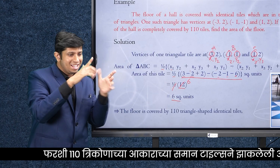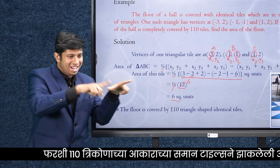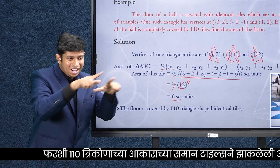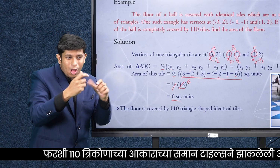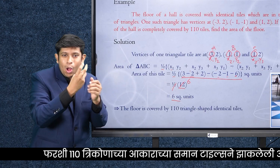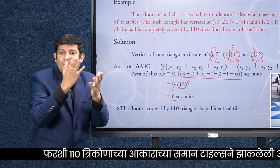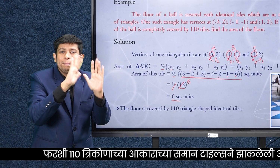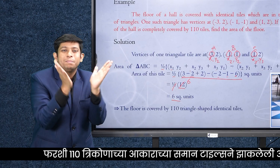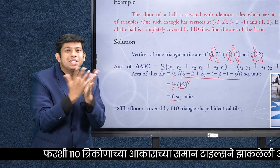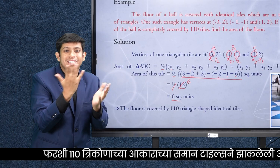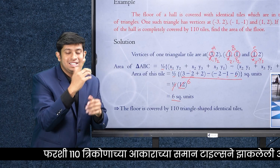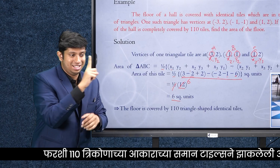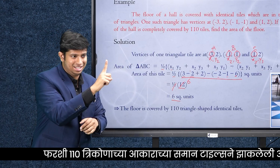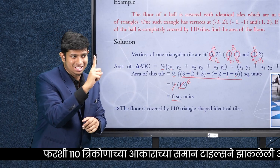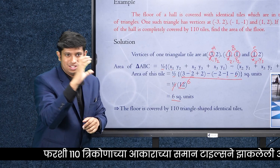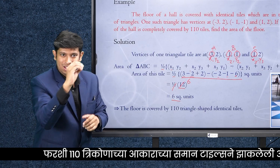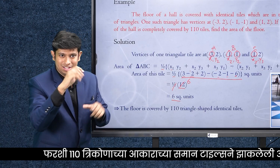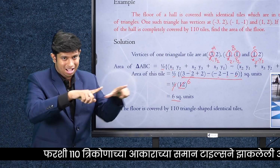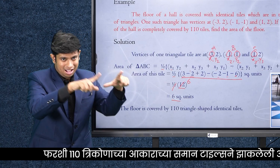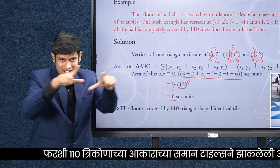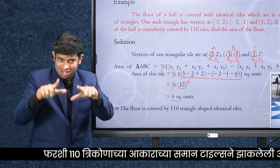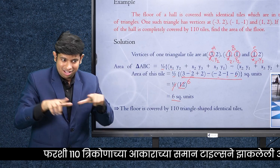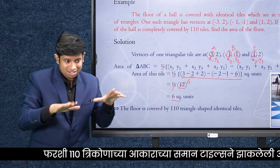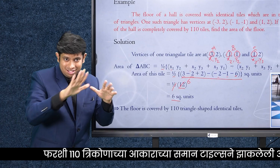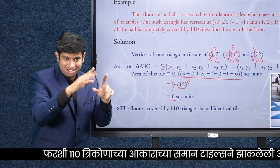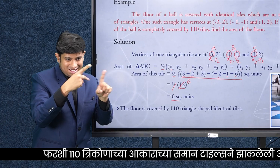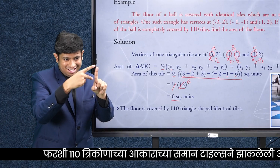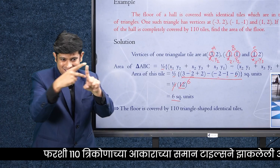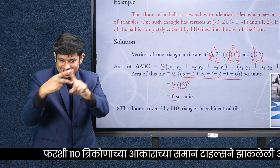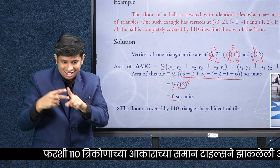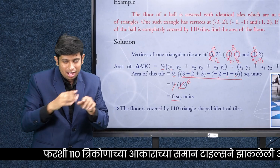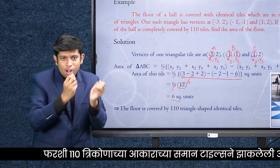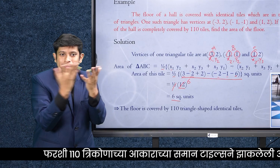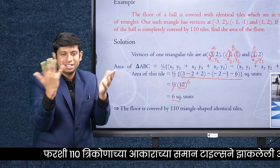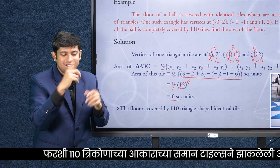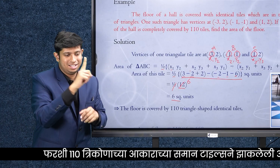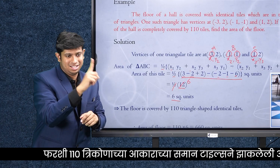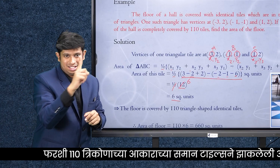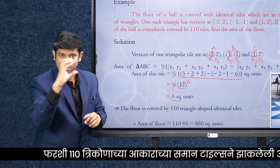फरशी 110 त्रिकोणाच्या आकाराच्या समान टाइल्सने झाकलेली असल्याने